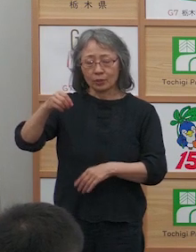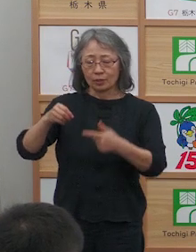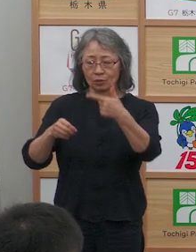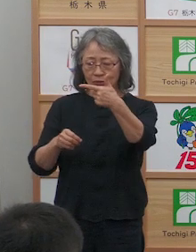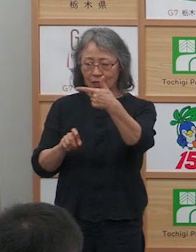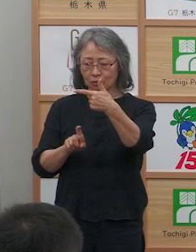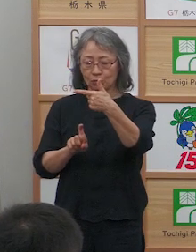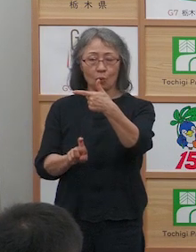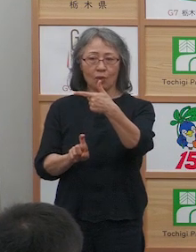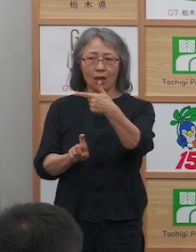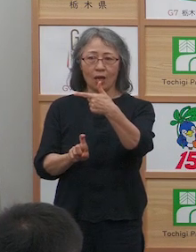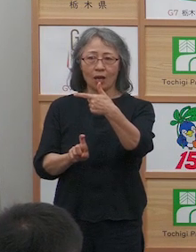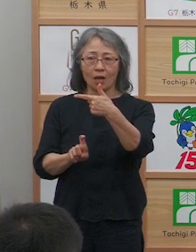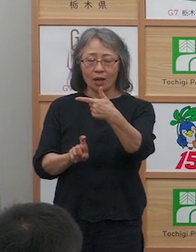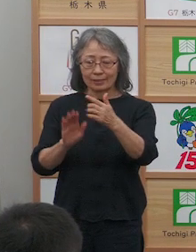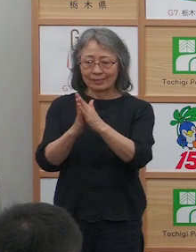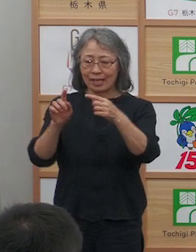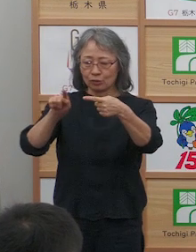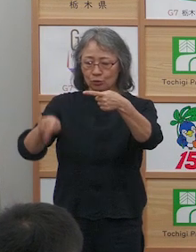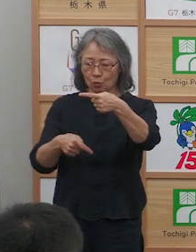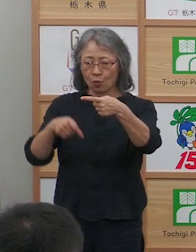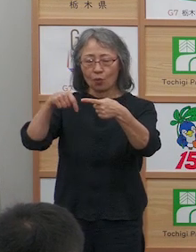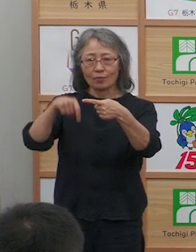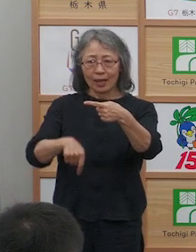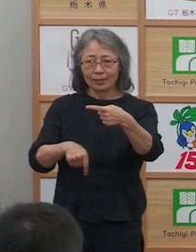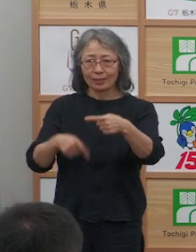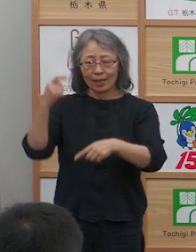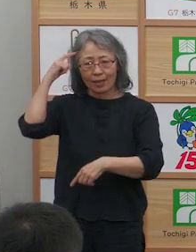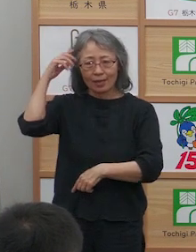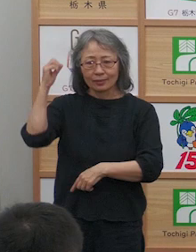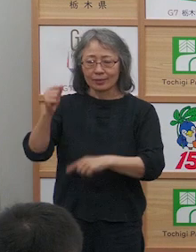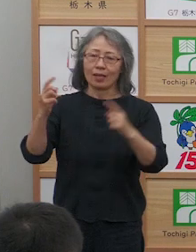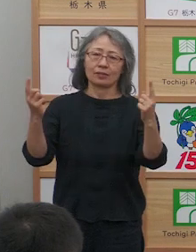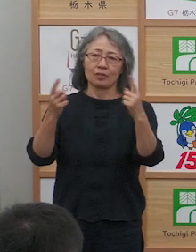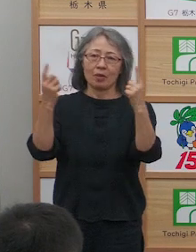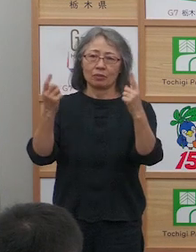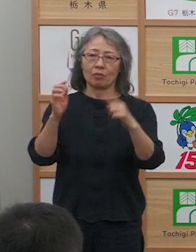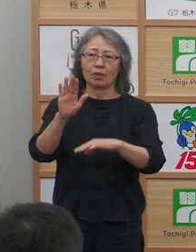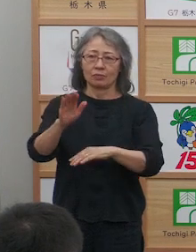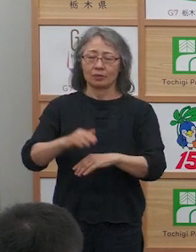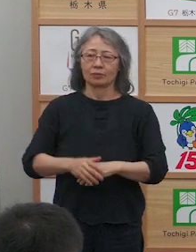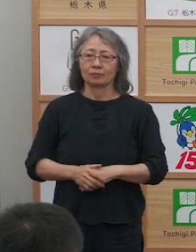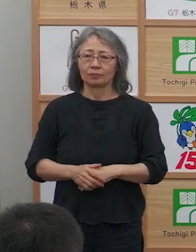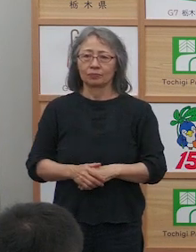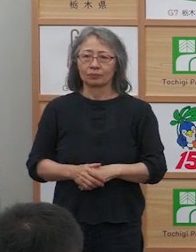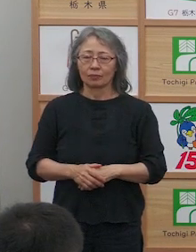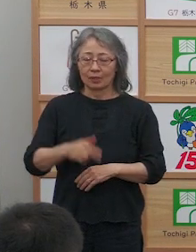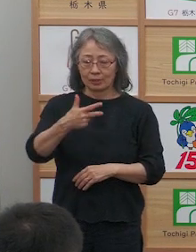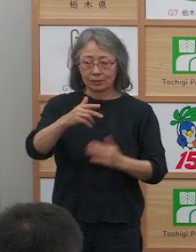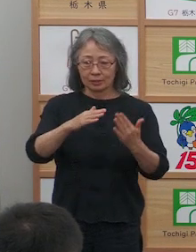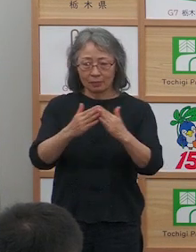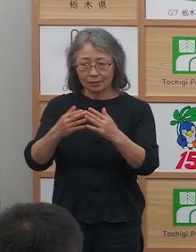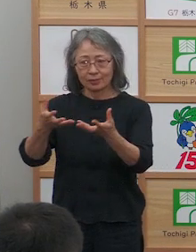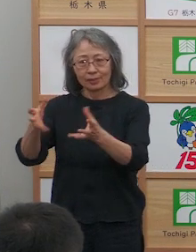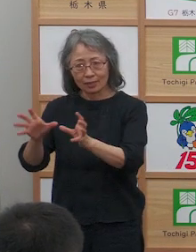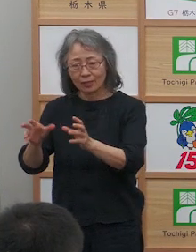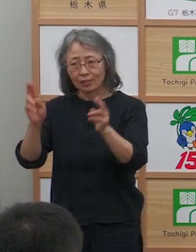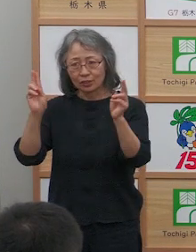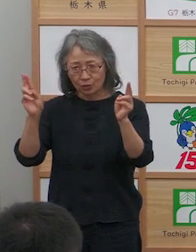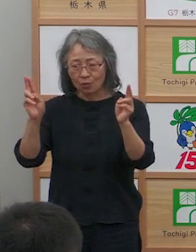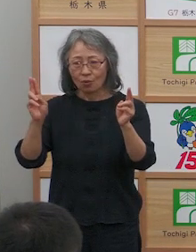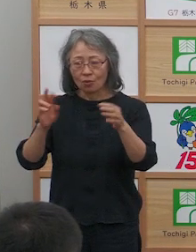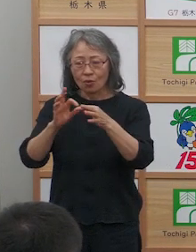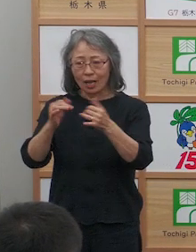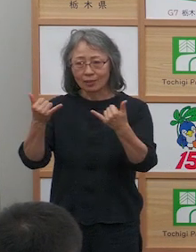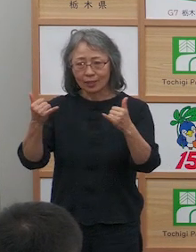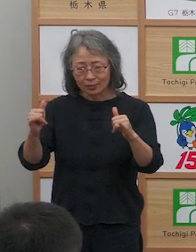6月10日に県庁におきまして記念イベントを開催します。市町や団体、企業等の